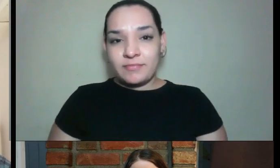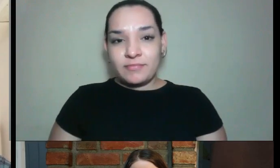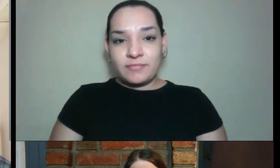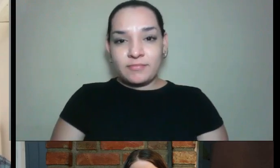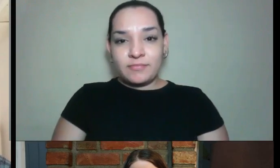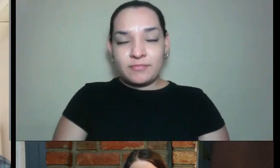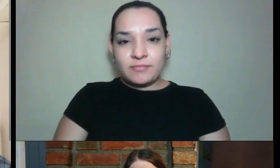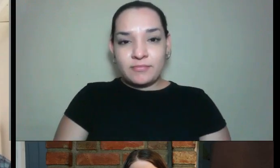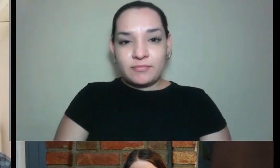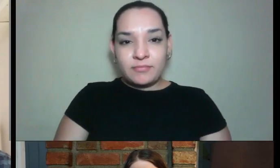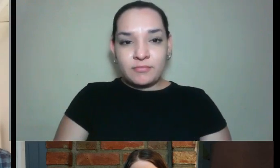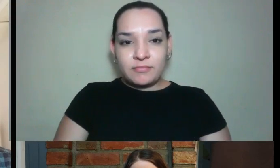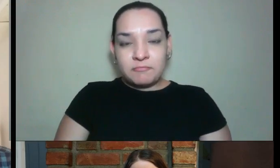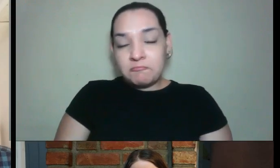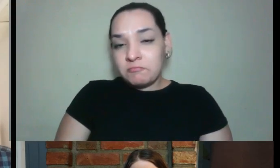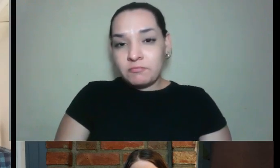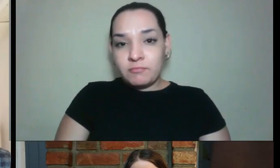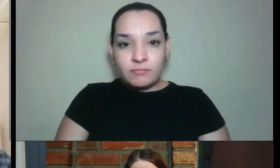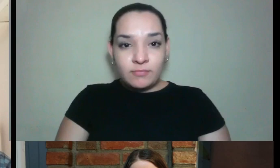estado conectadas.